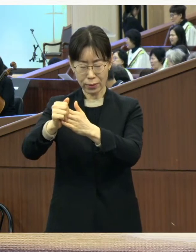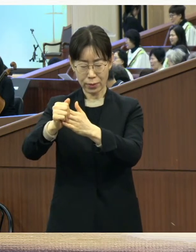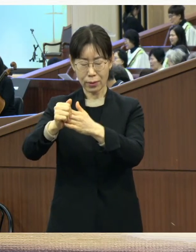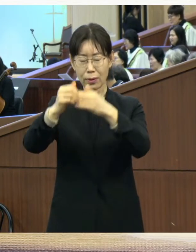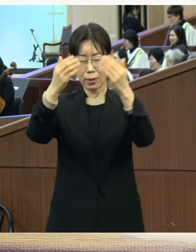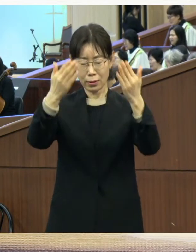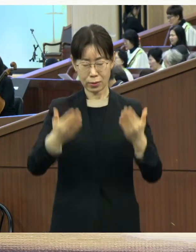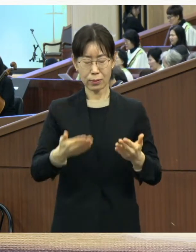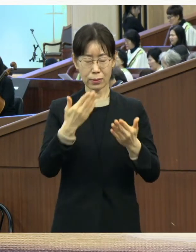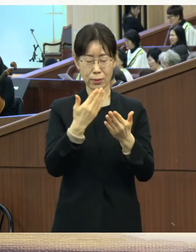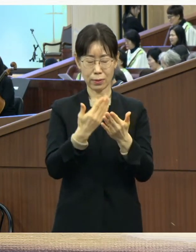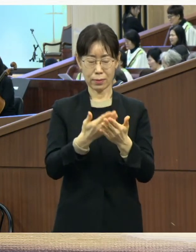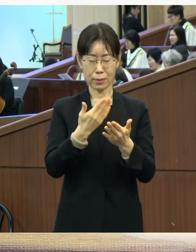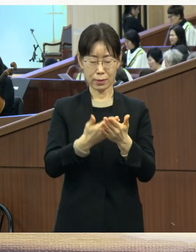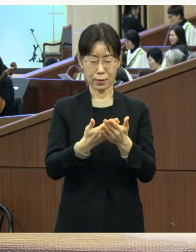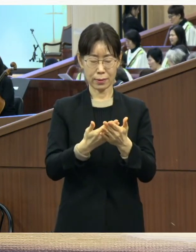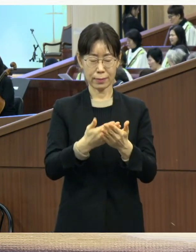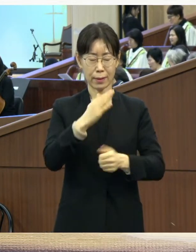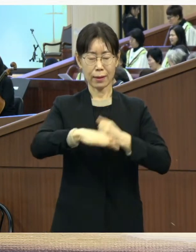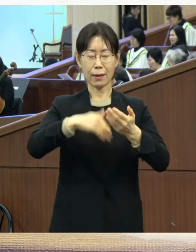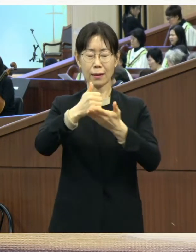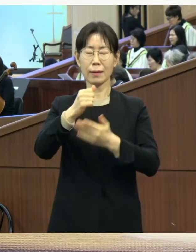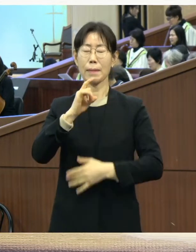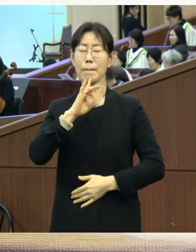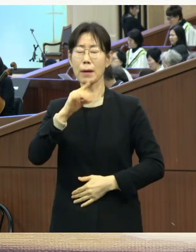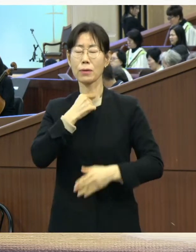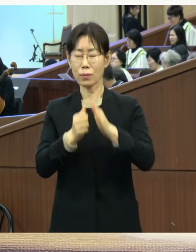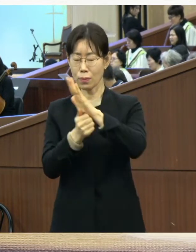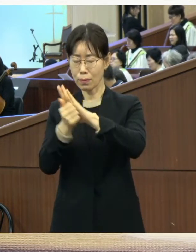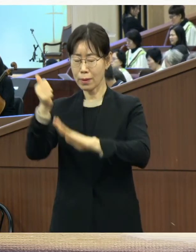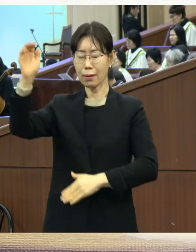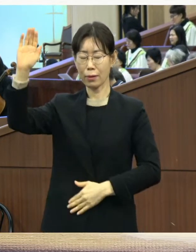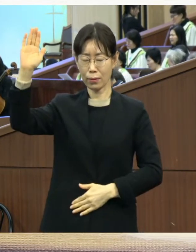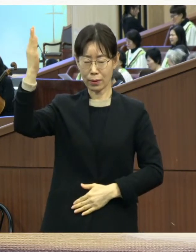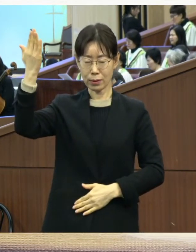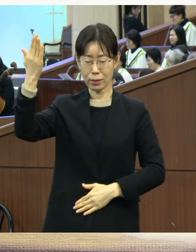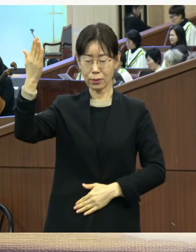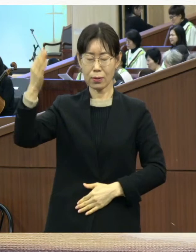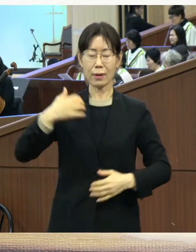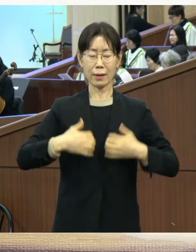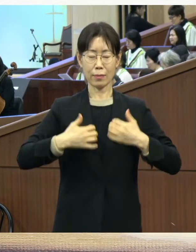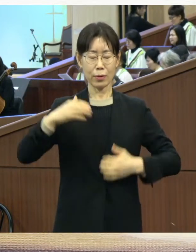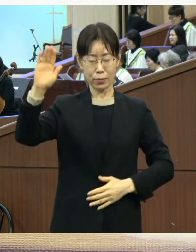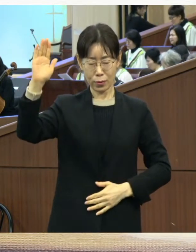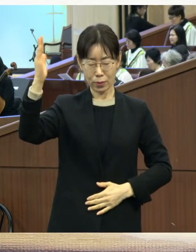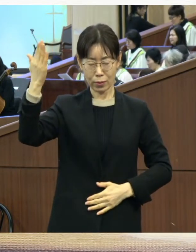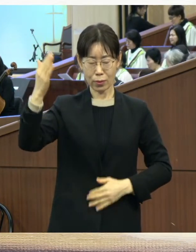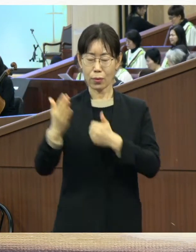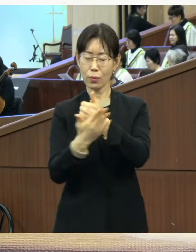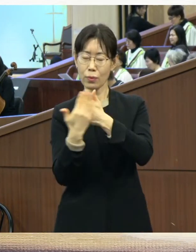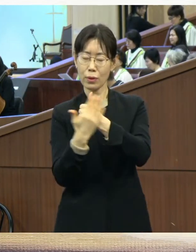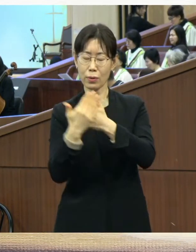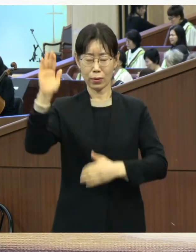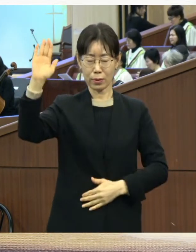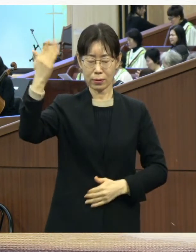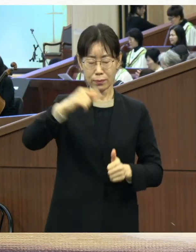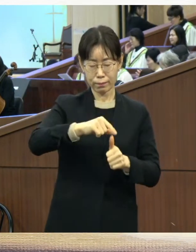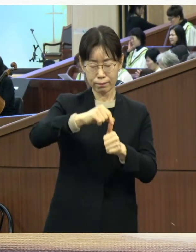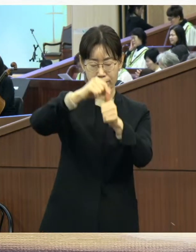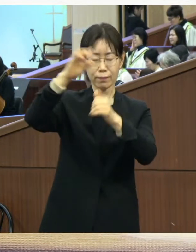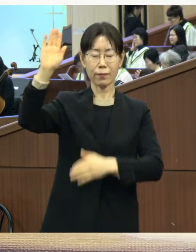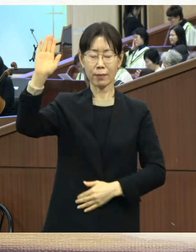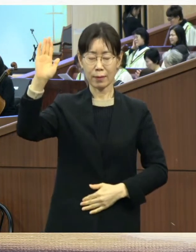원합니다. 오직 하나님만이 우리의 소망이 되시고 우리의 기쁨이 되시고 우리의 위로가 되시고 우리의 구원이